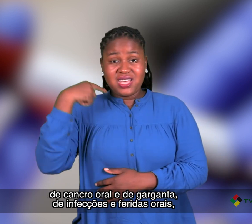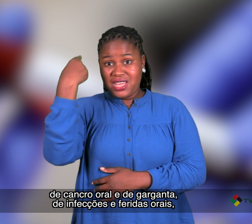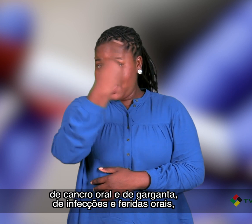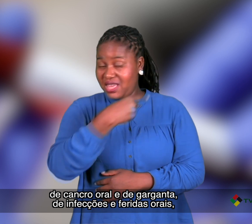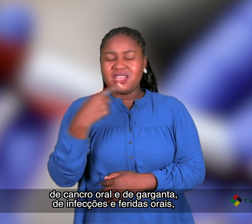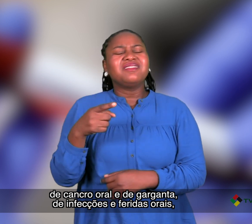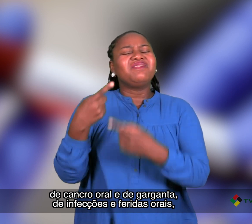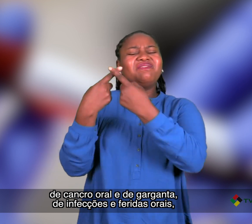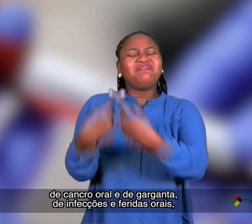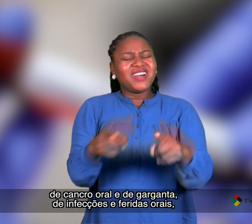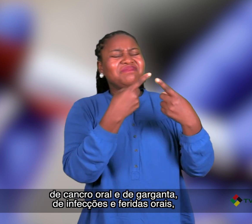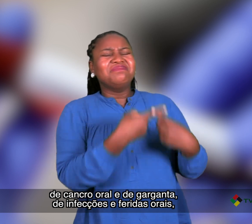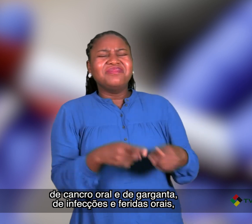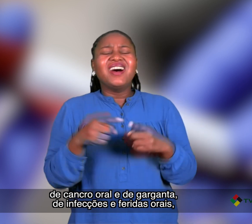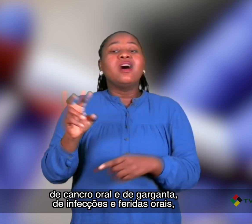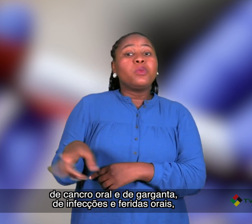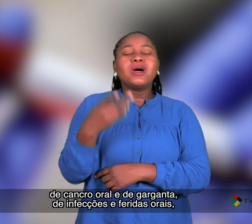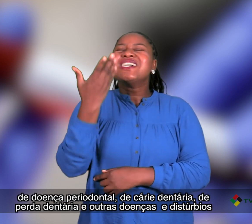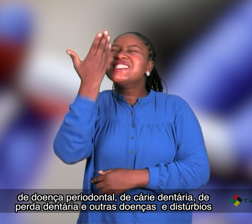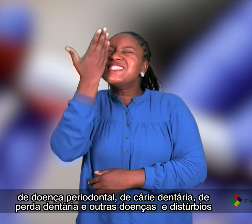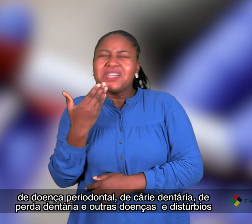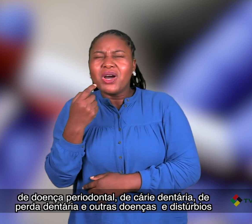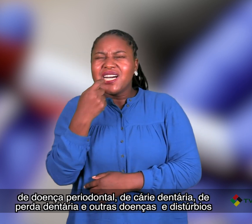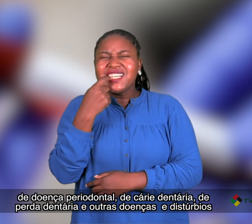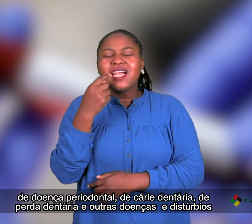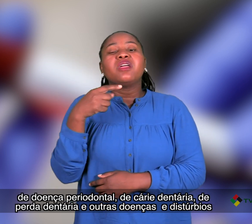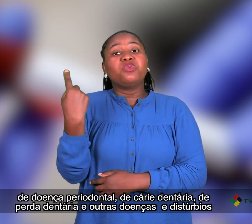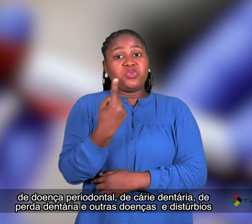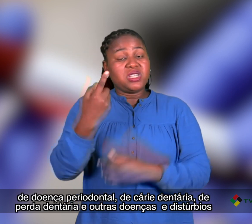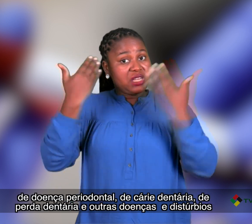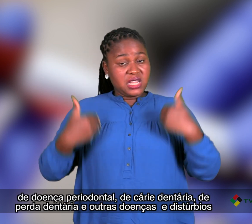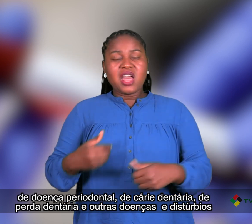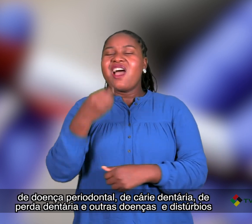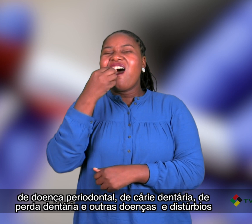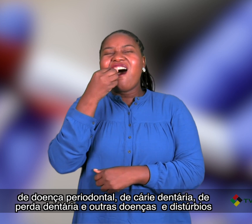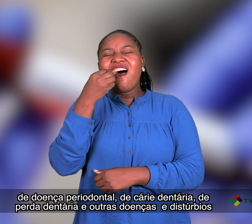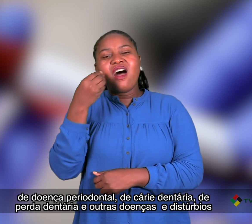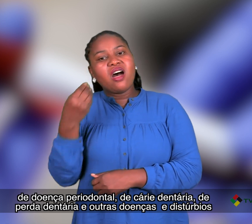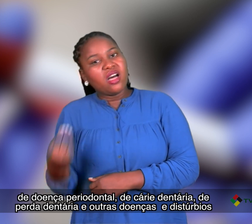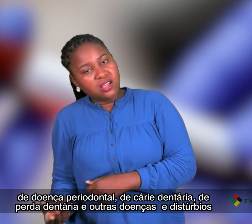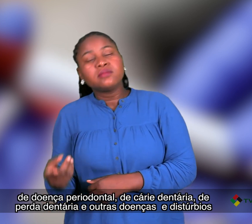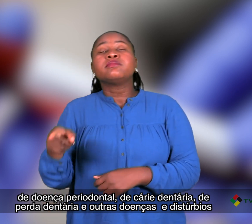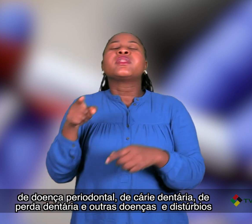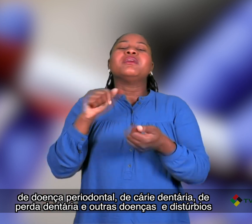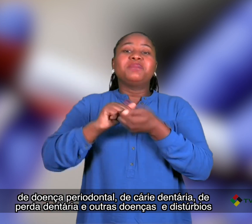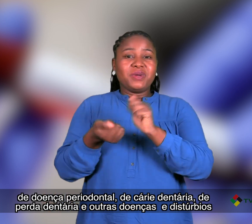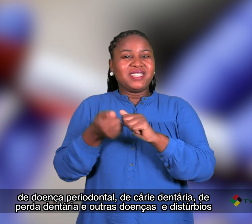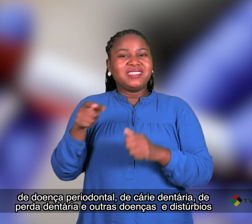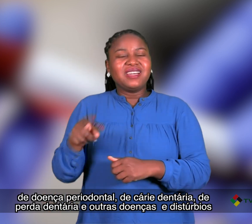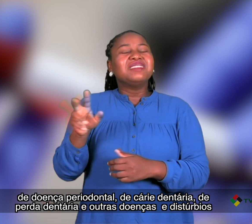garganta, de infecções e feridas orais, de doença periodontal de cária dentária, de perda dentária e outras doenças e